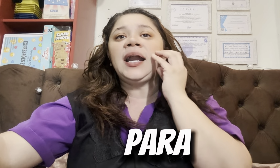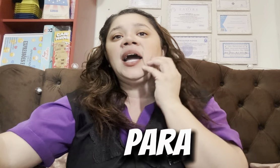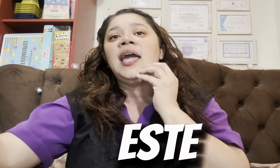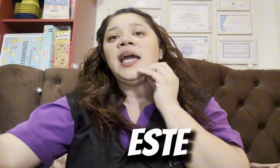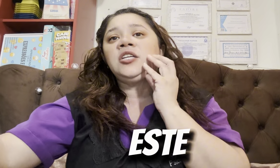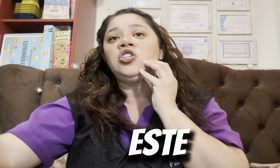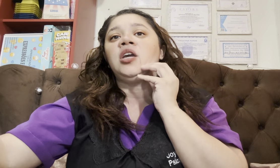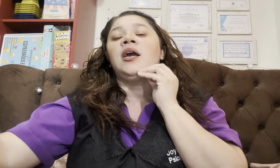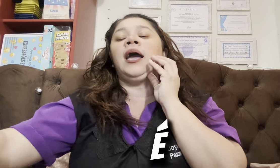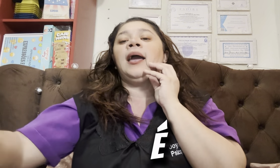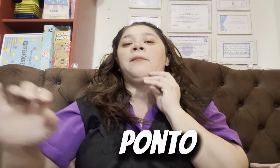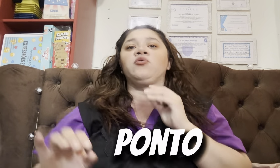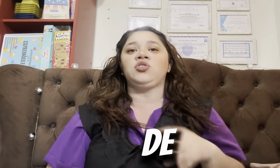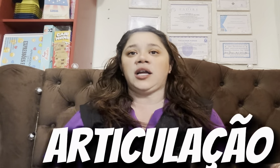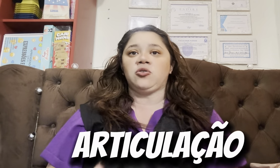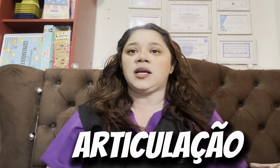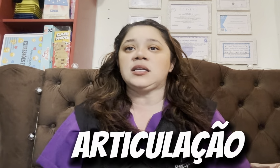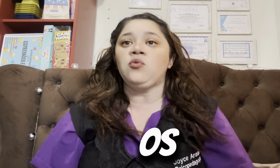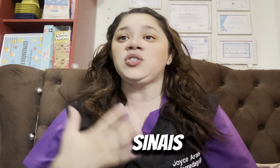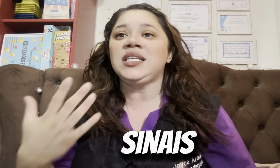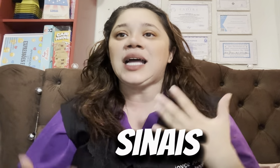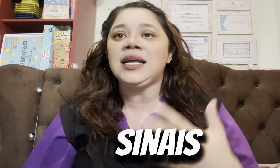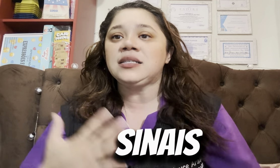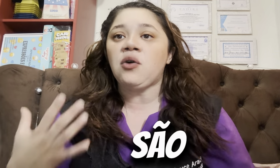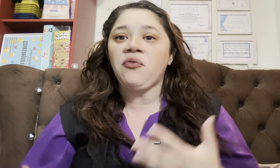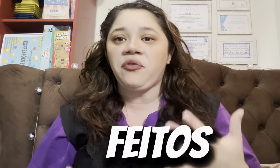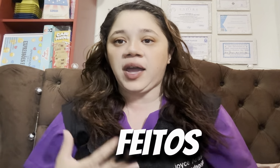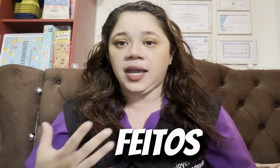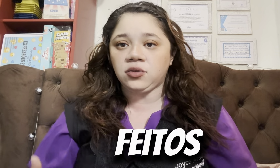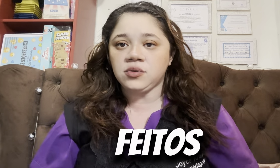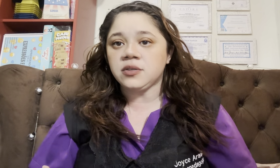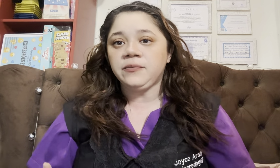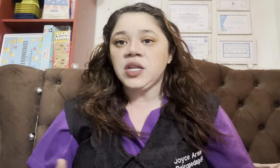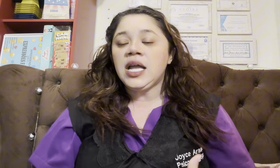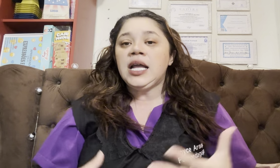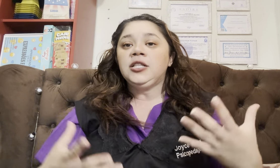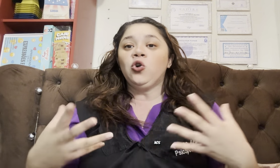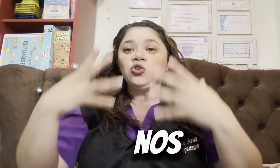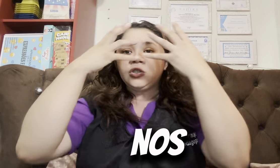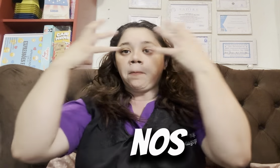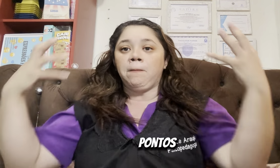para este ponto de articulação, os sinais são feitos nos